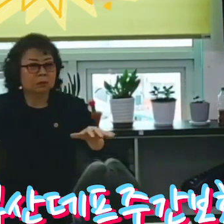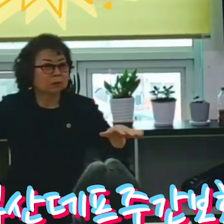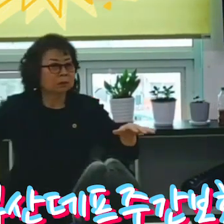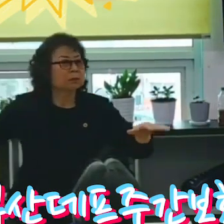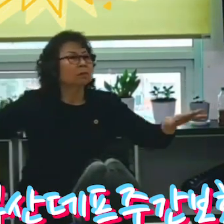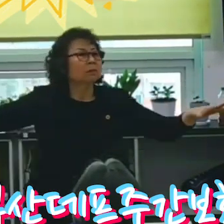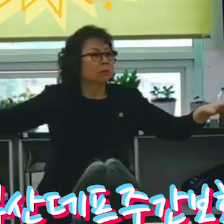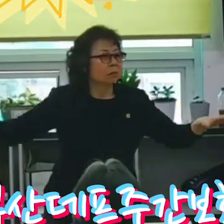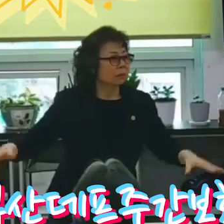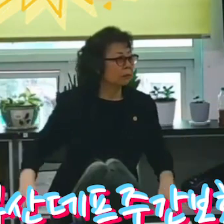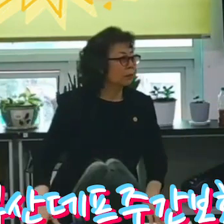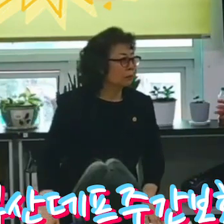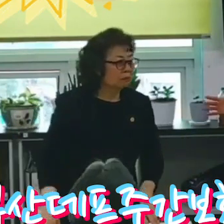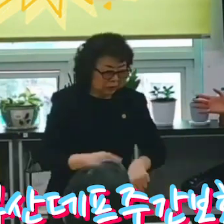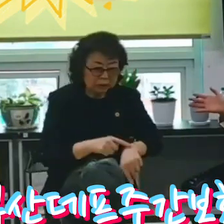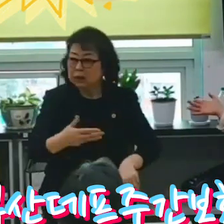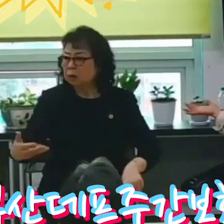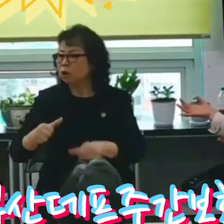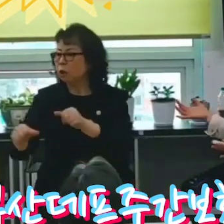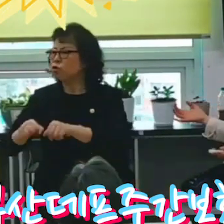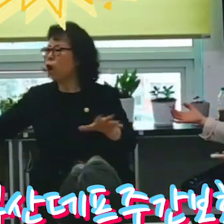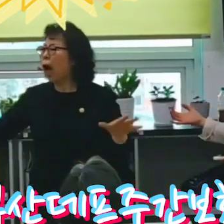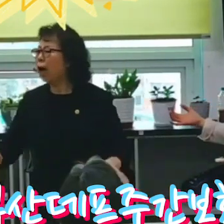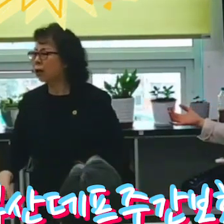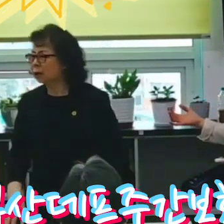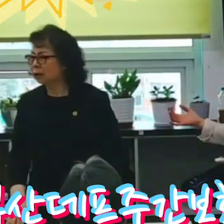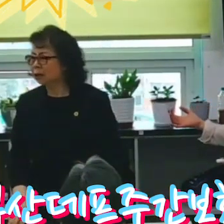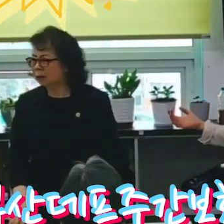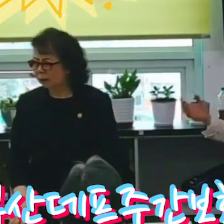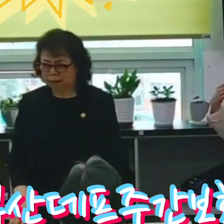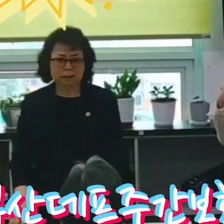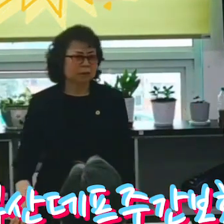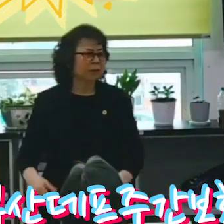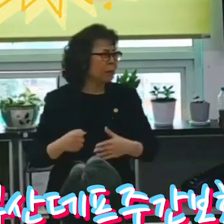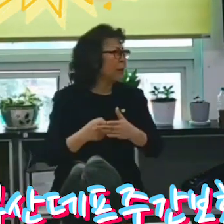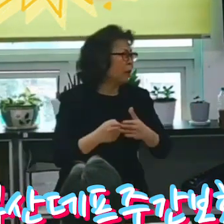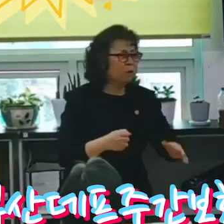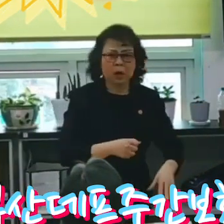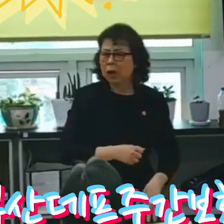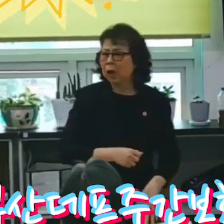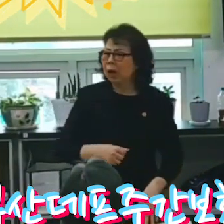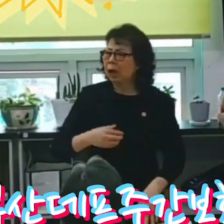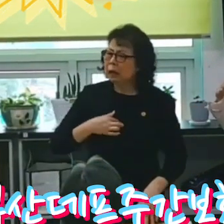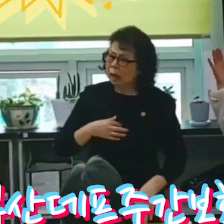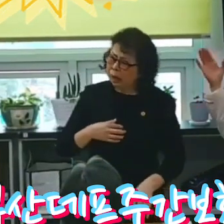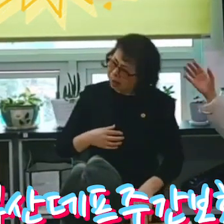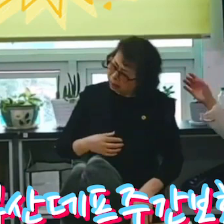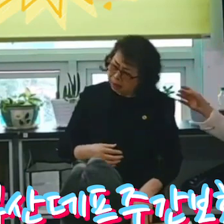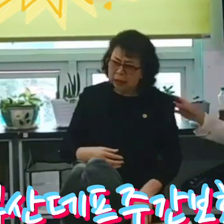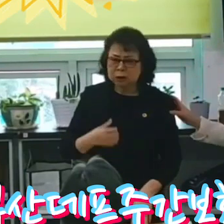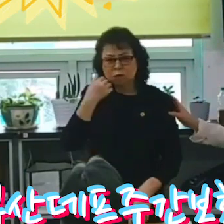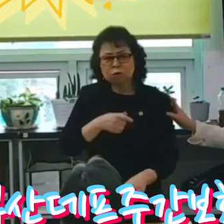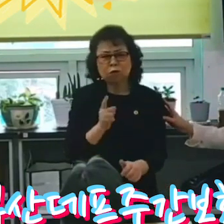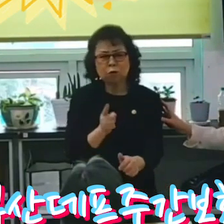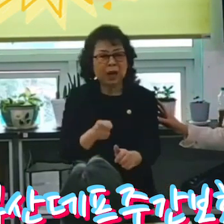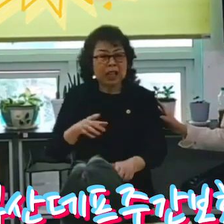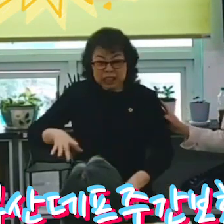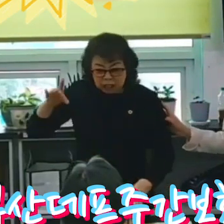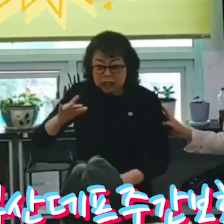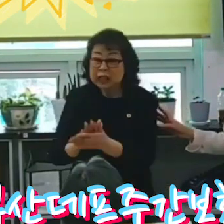그러면 시간이 지나면 소문이 다 나 있어요. 예, 그러면 나는 누굴 원망하냐면